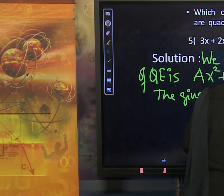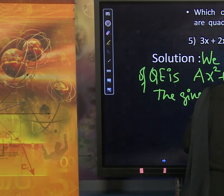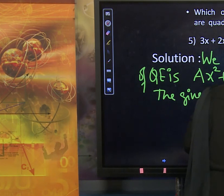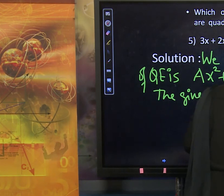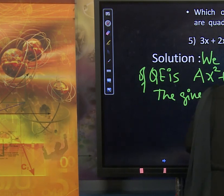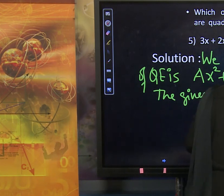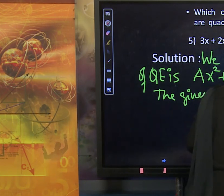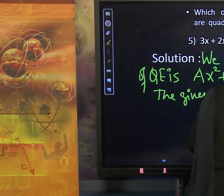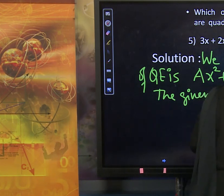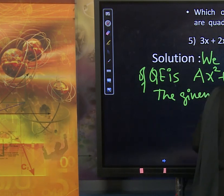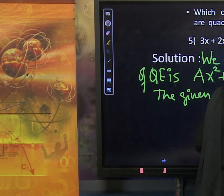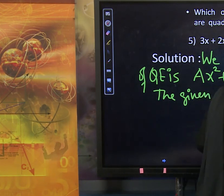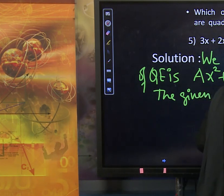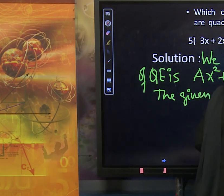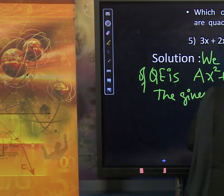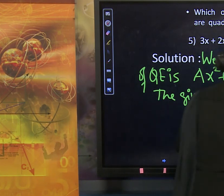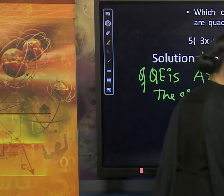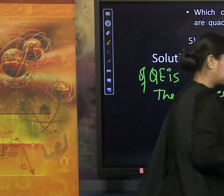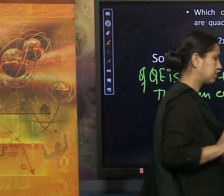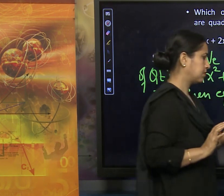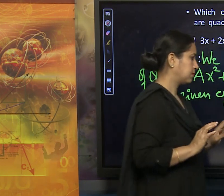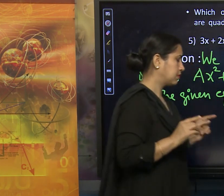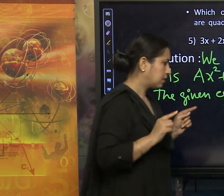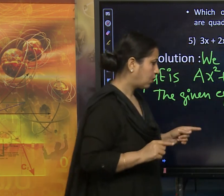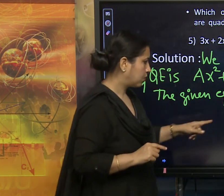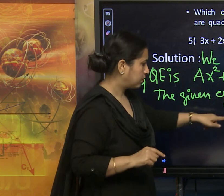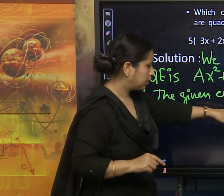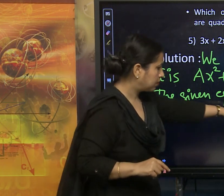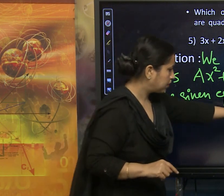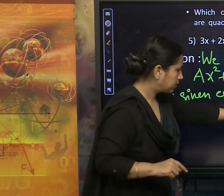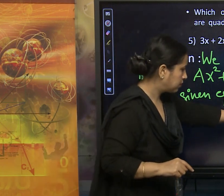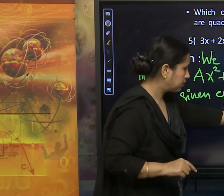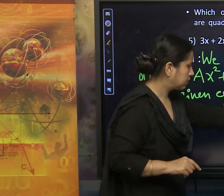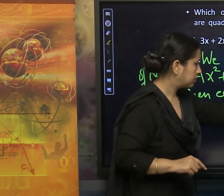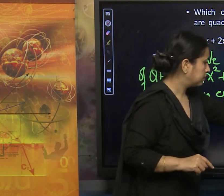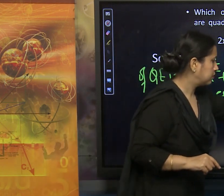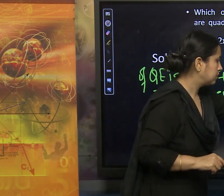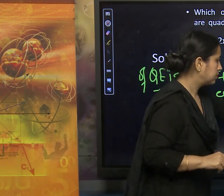लिखा, 5x ने साइड बदली उसका माइनस में आ गया।